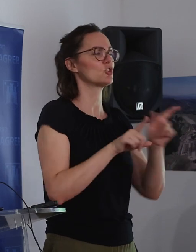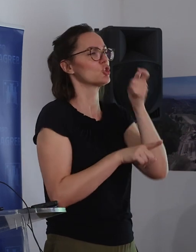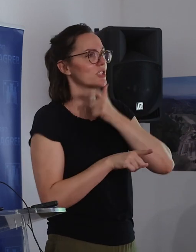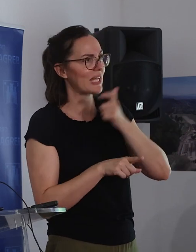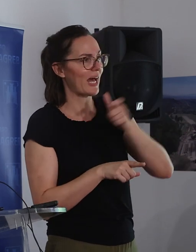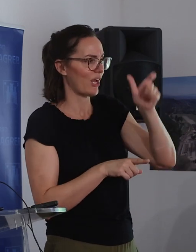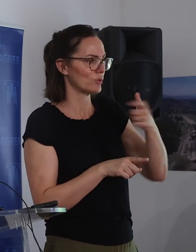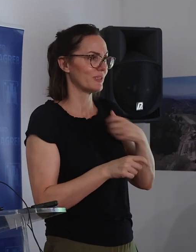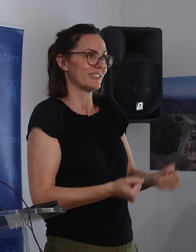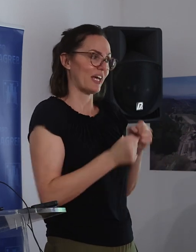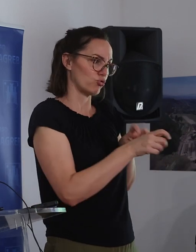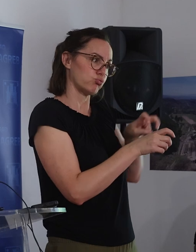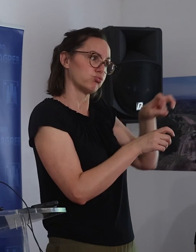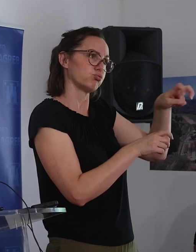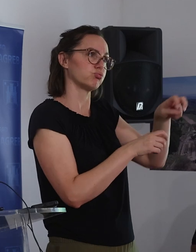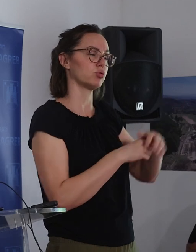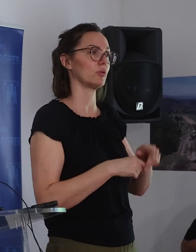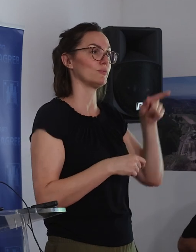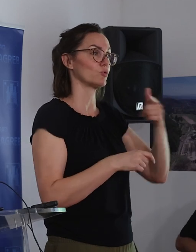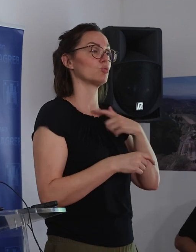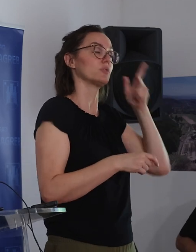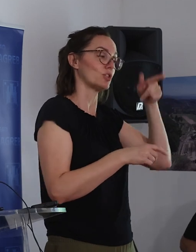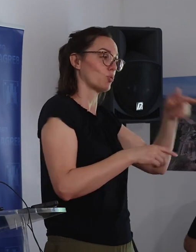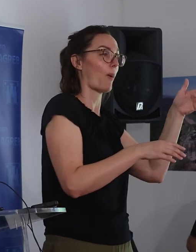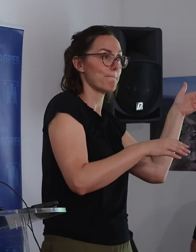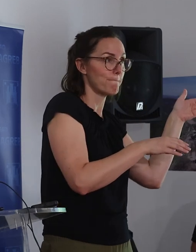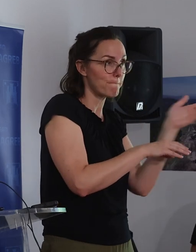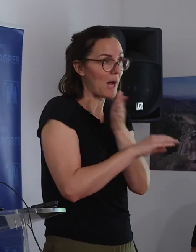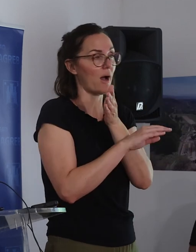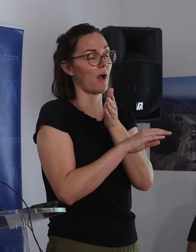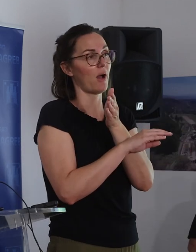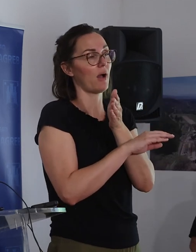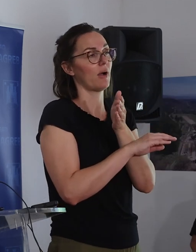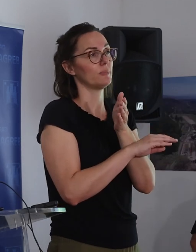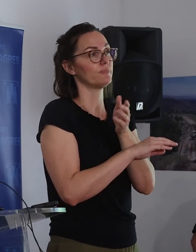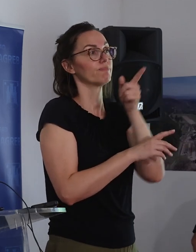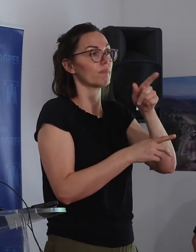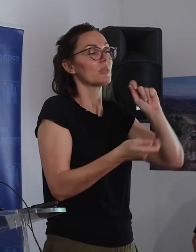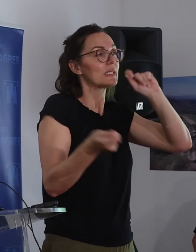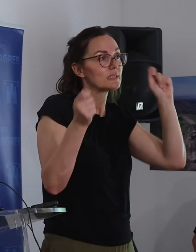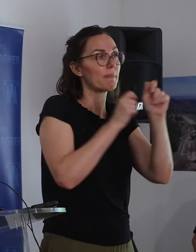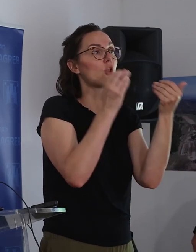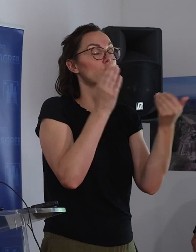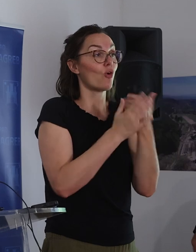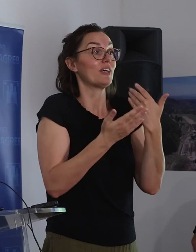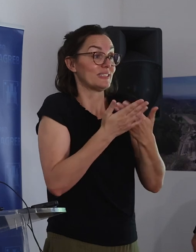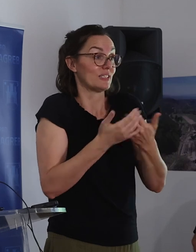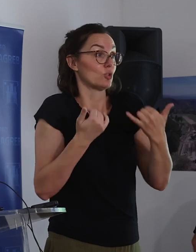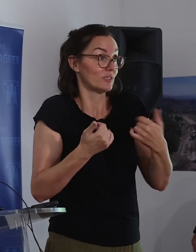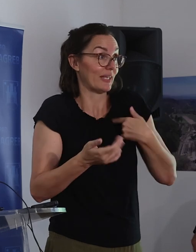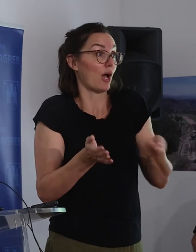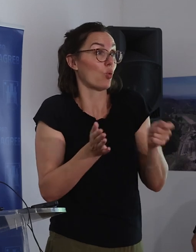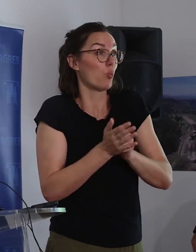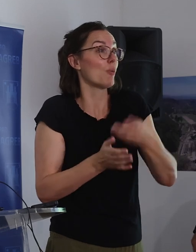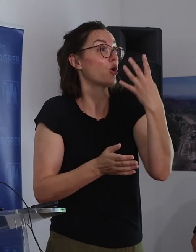starije osobe, da ih maknemo jednostavno iz voznog parka i zamijenimo se novima, i zato kupujemo u ovom